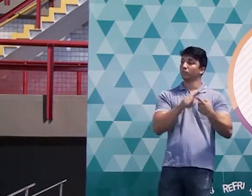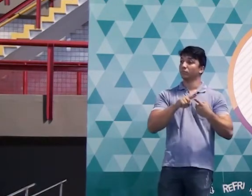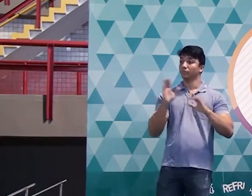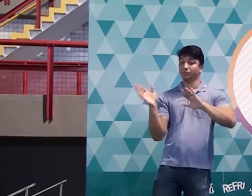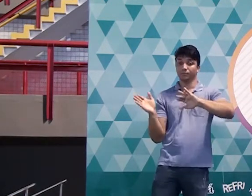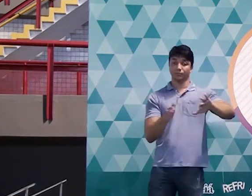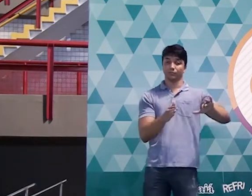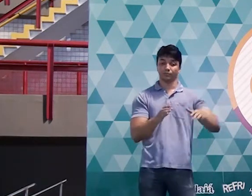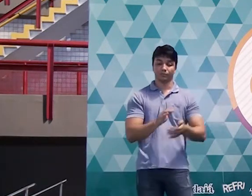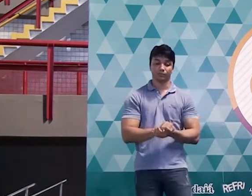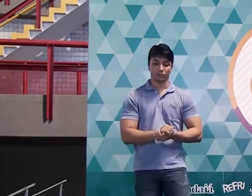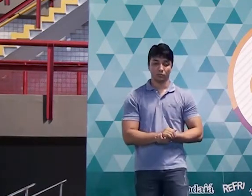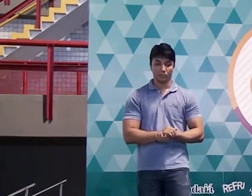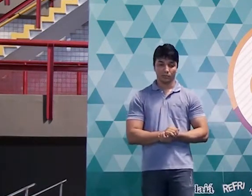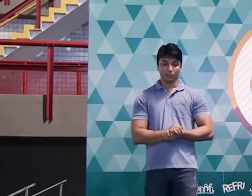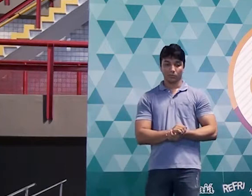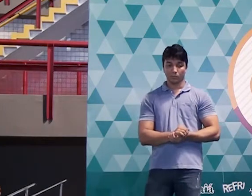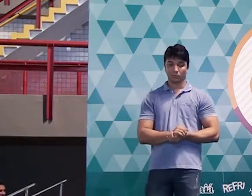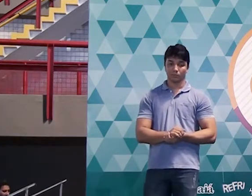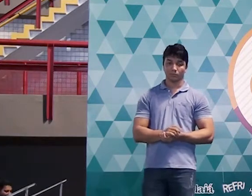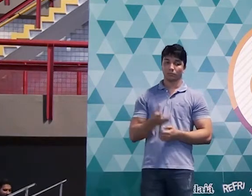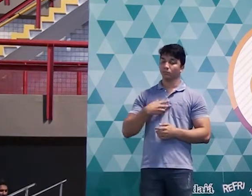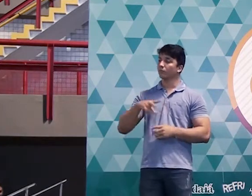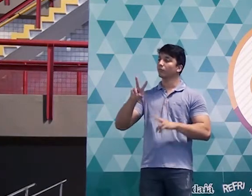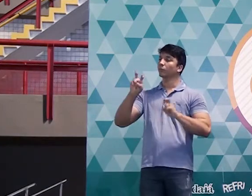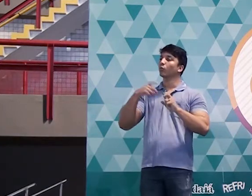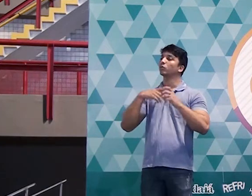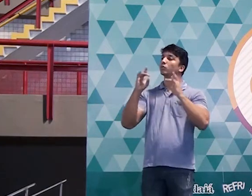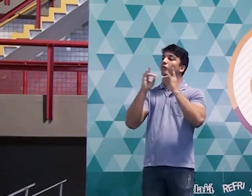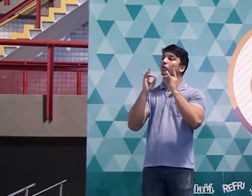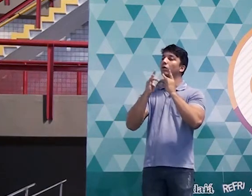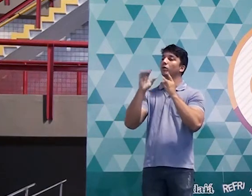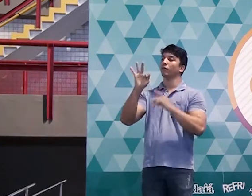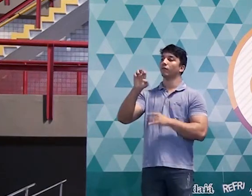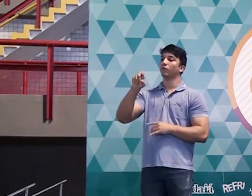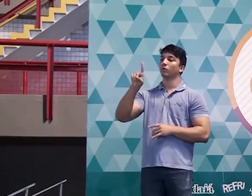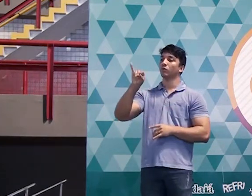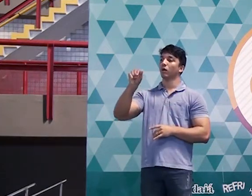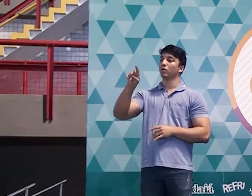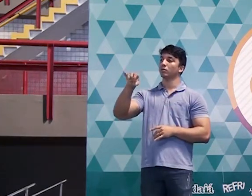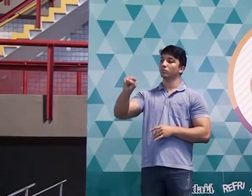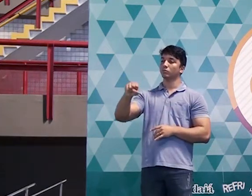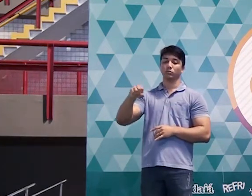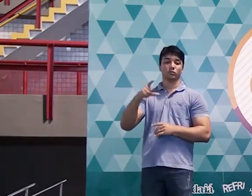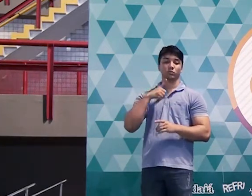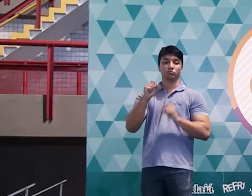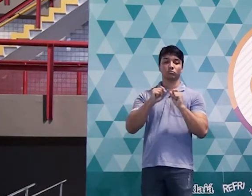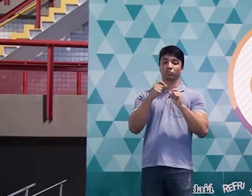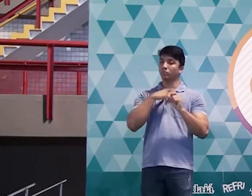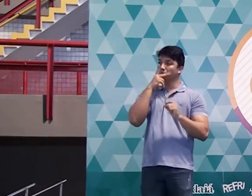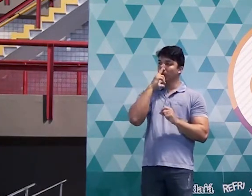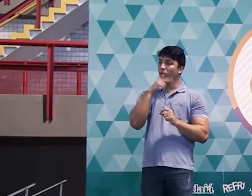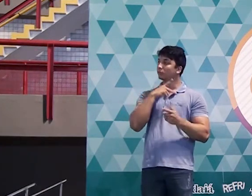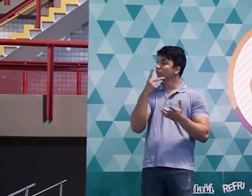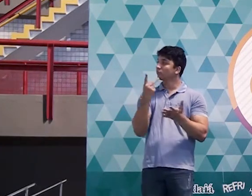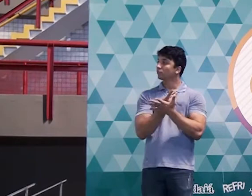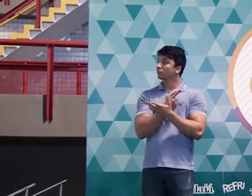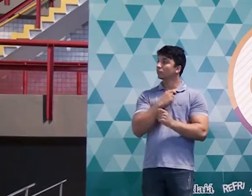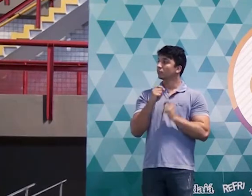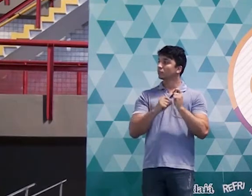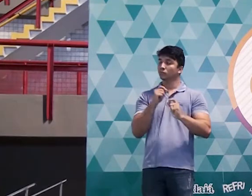ó. Quando a gente fala de feudalismo, ele é um estágio